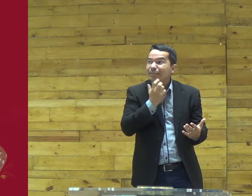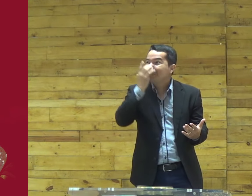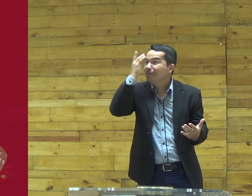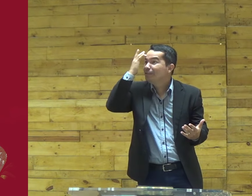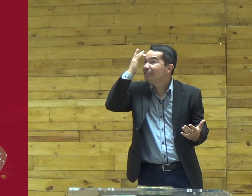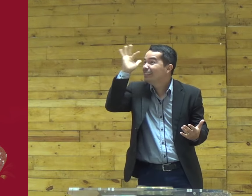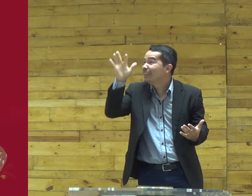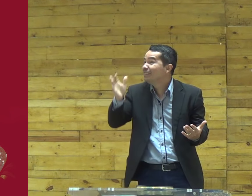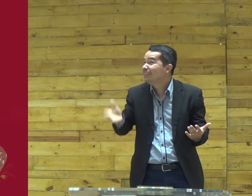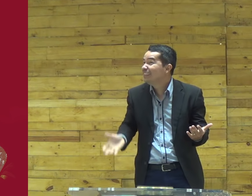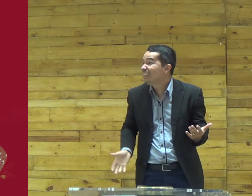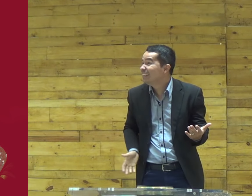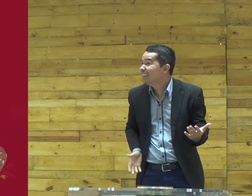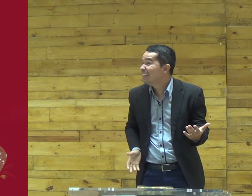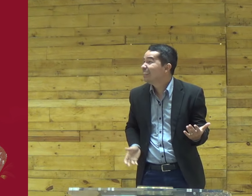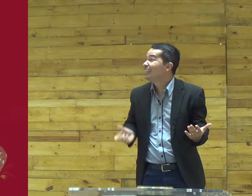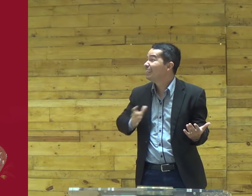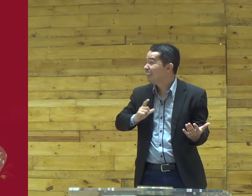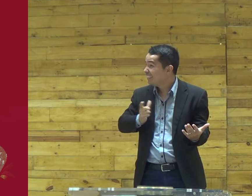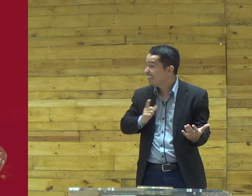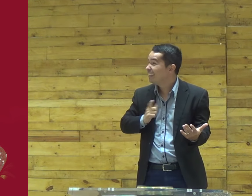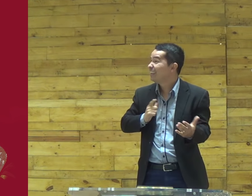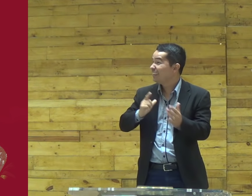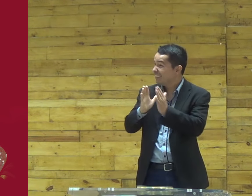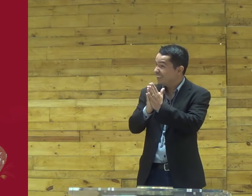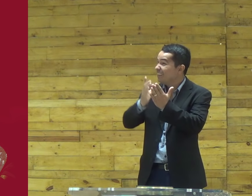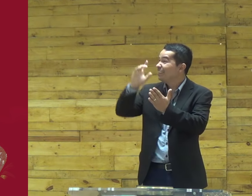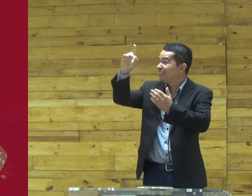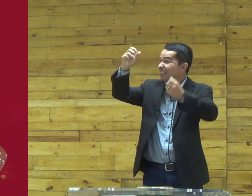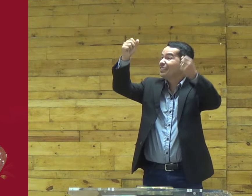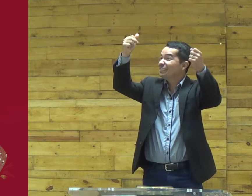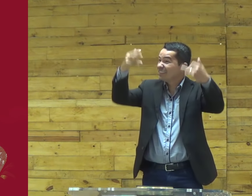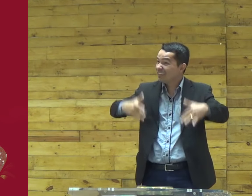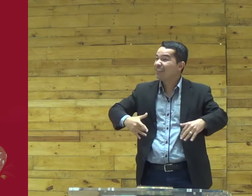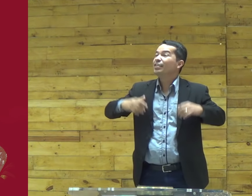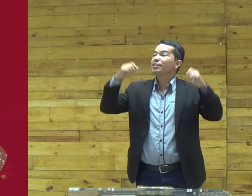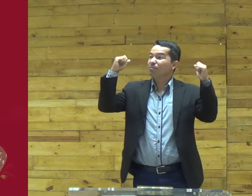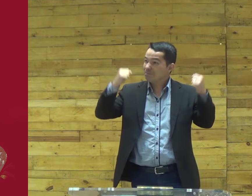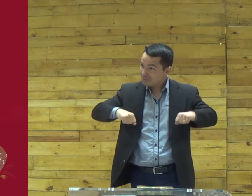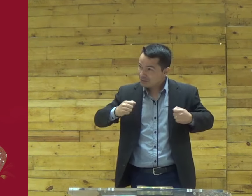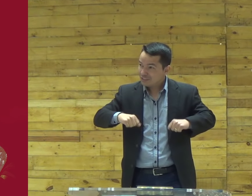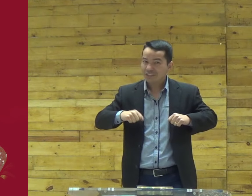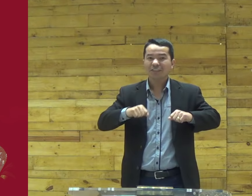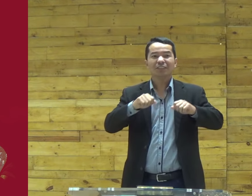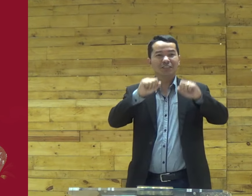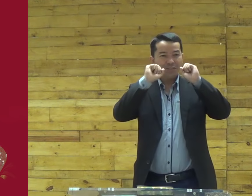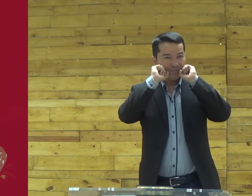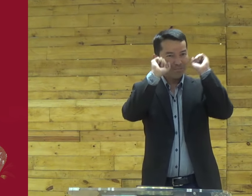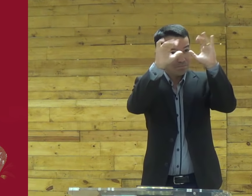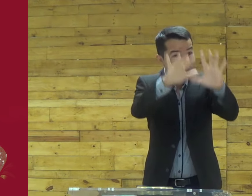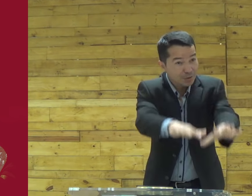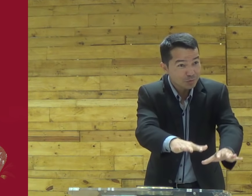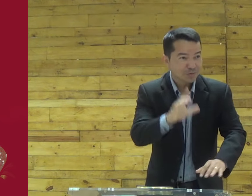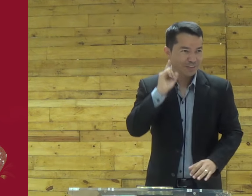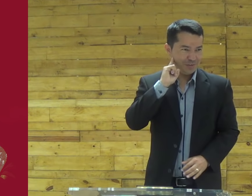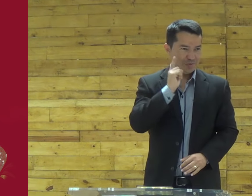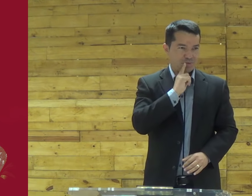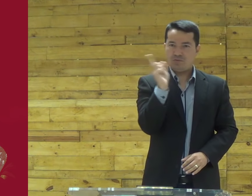sério que eu não sabia. Mas tem, você encontra na Bíblia mesmo, pode procurar, você encontra. Você precisa